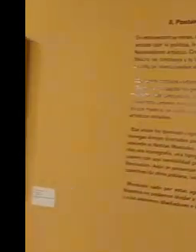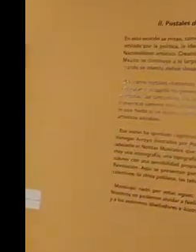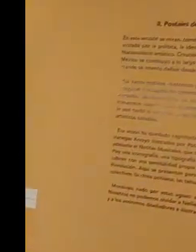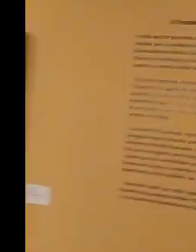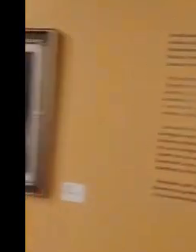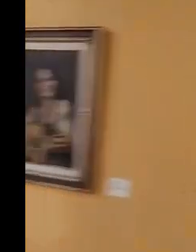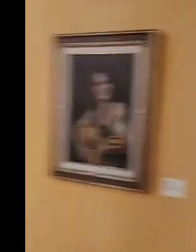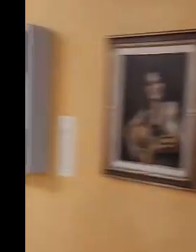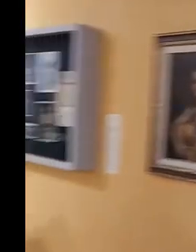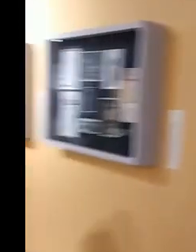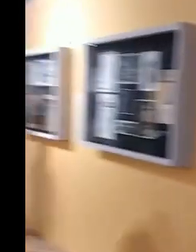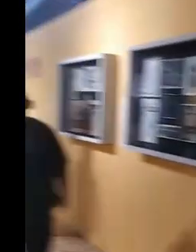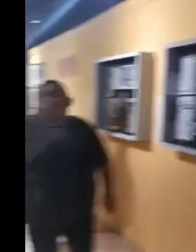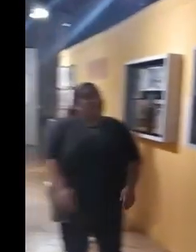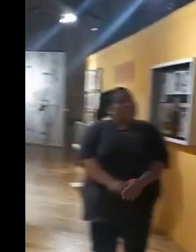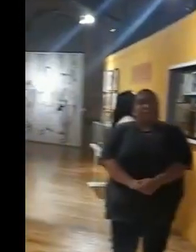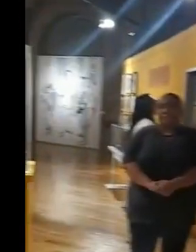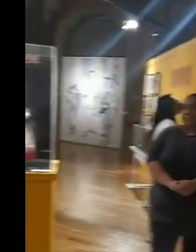Eh,